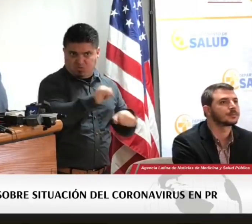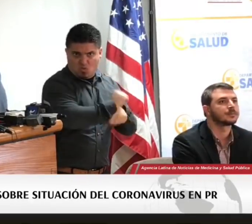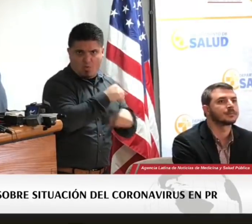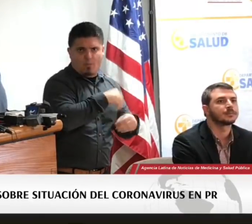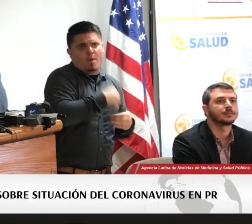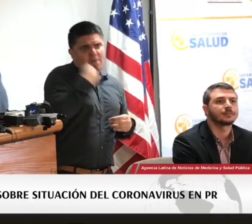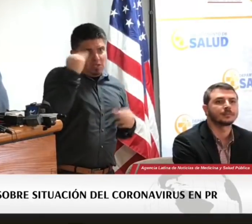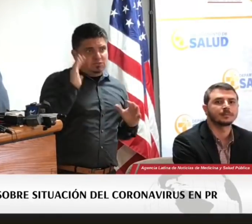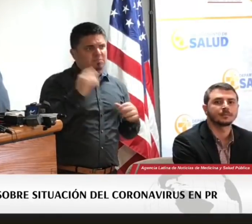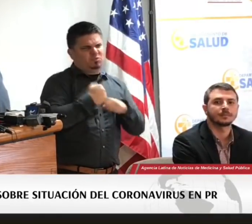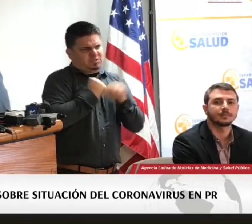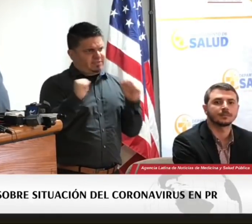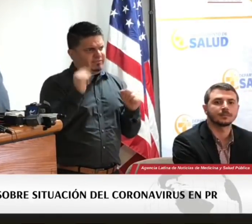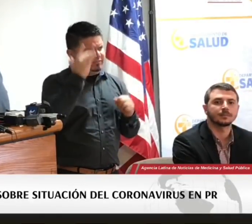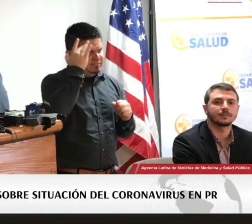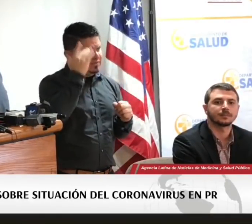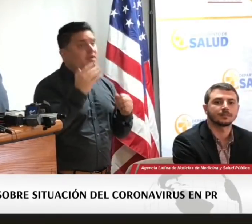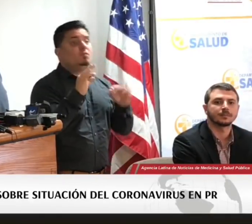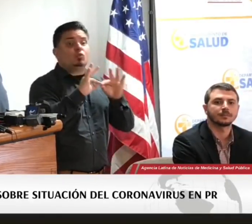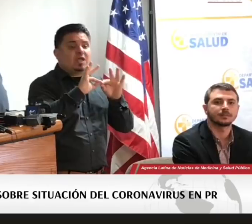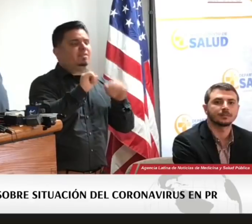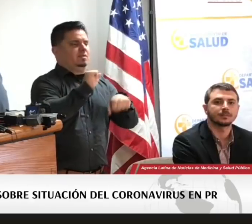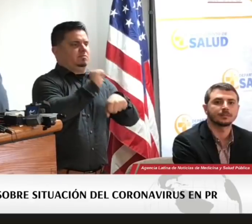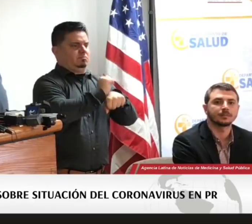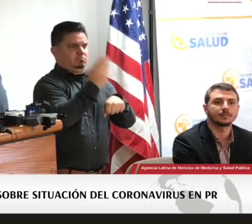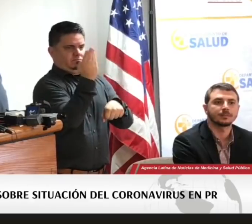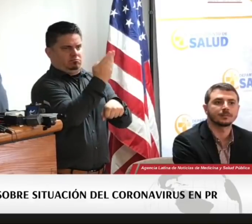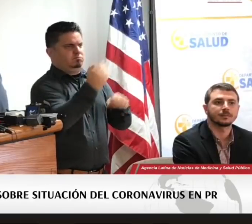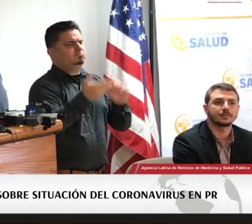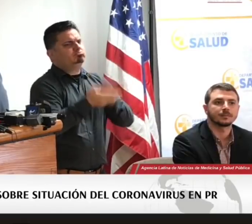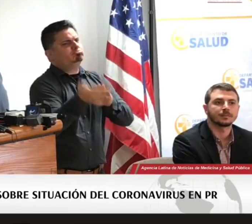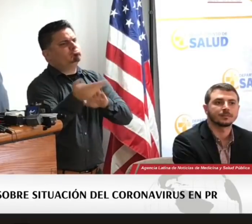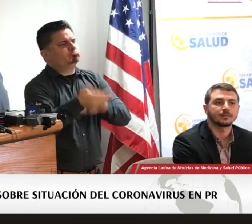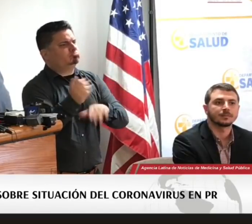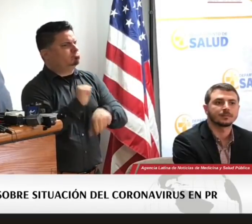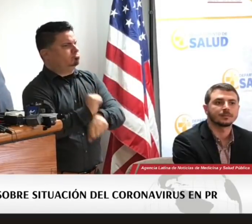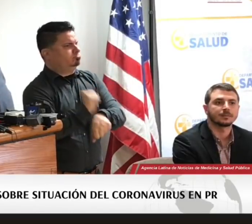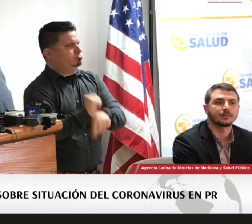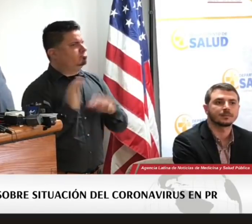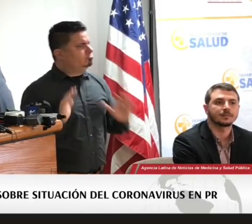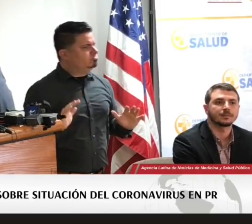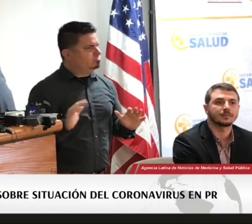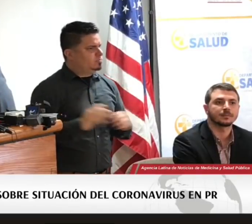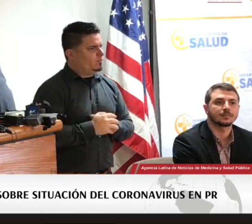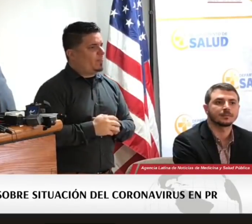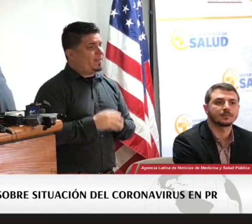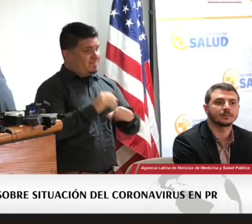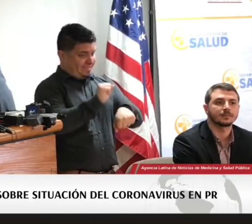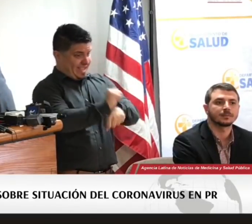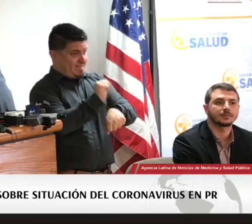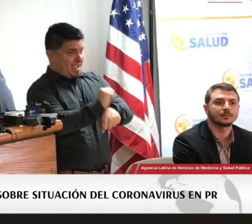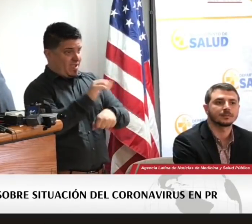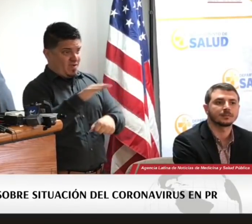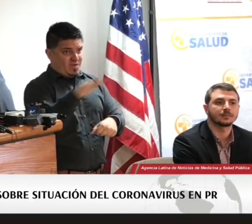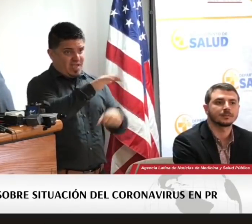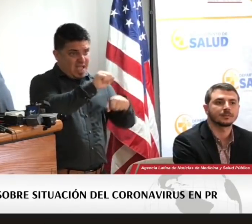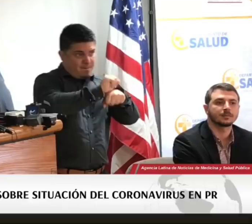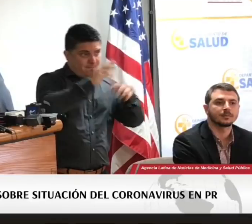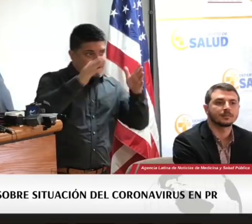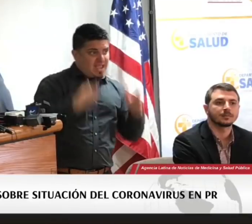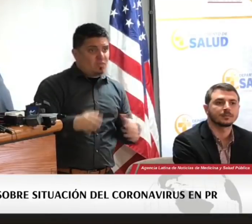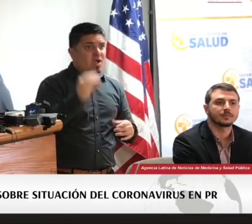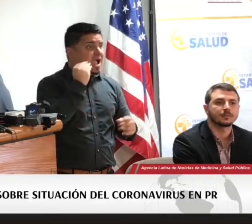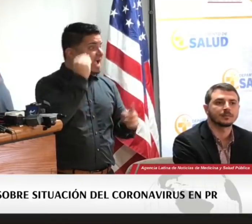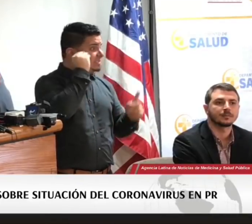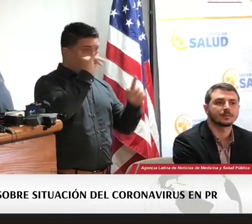son servicios esenciales siempre se van a continuar dando. Pero si su empleado puede continuar y puede hacer el trabajo desde su